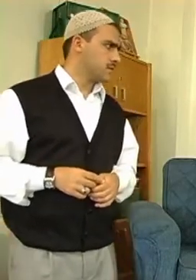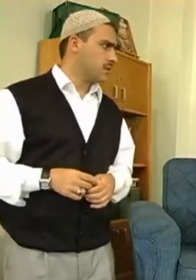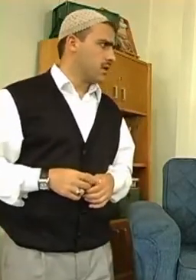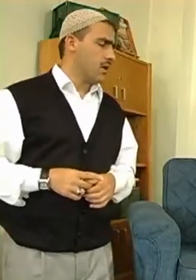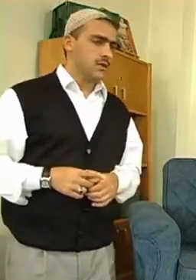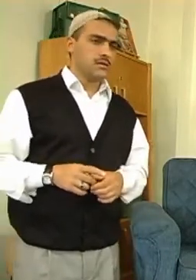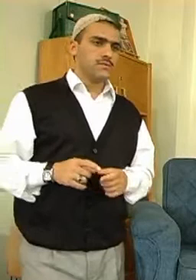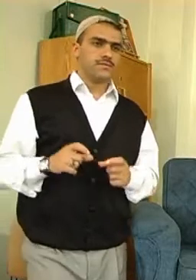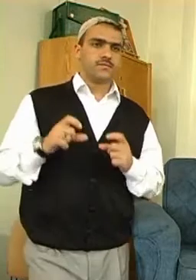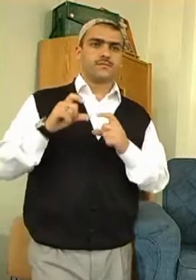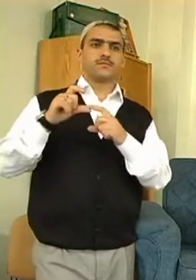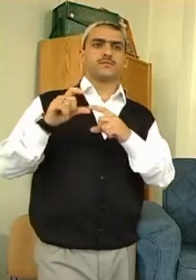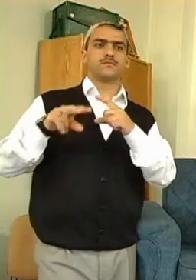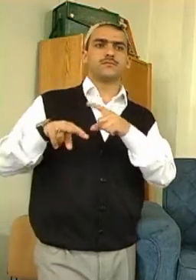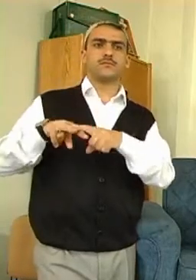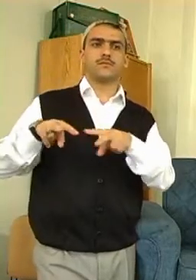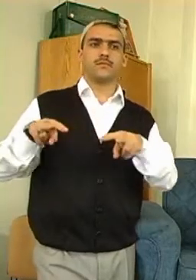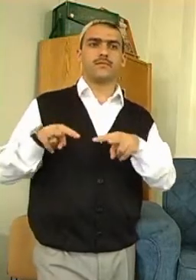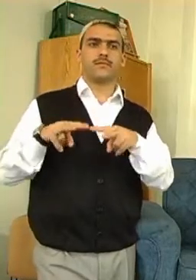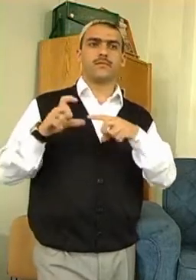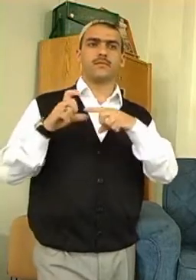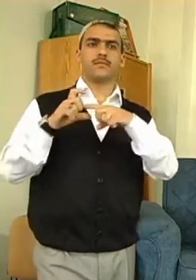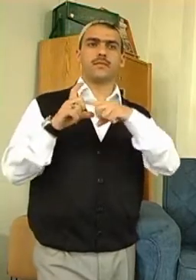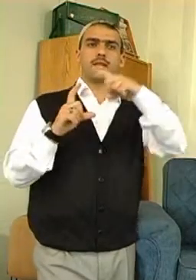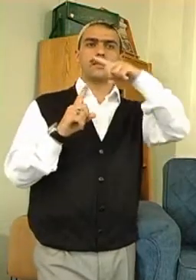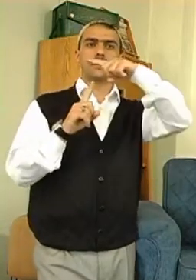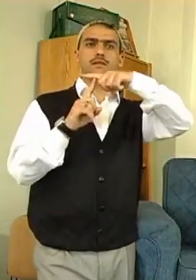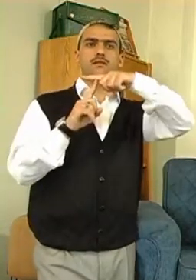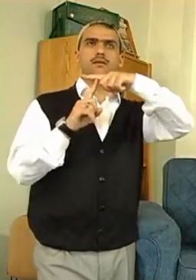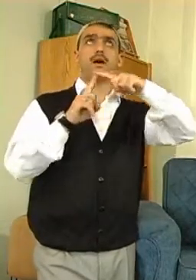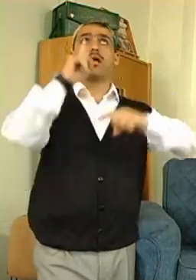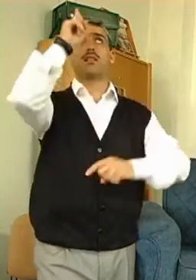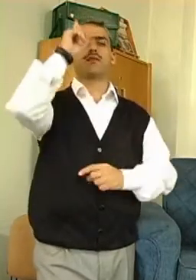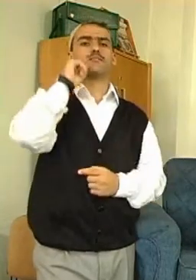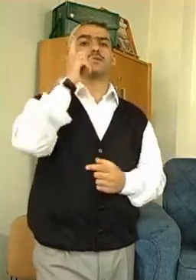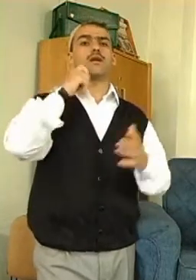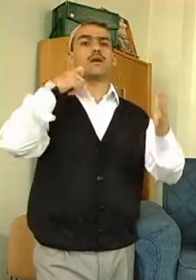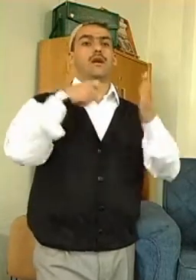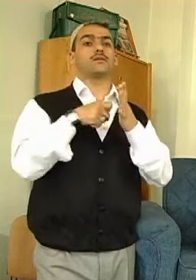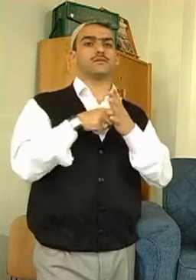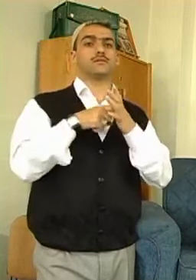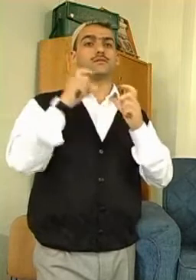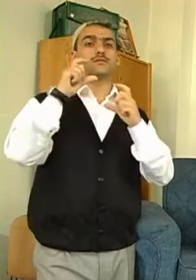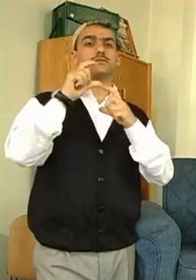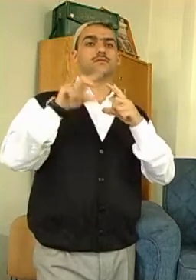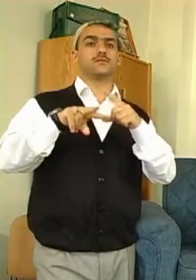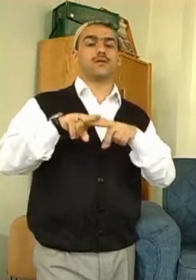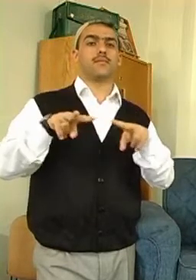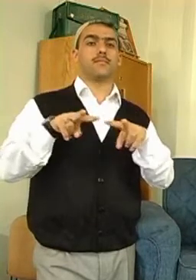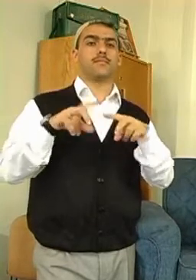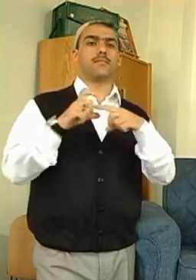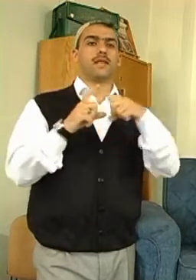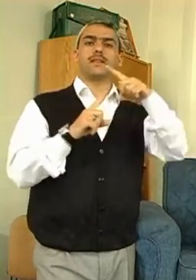Hakk'ın bir ismi malum. Her şey Allah'a muhtaç. O hiçbir şeye muhtaç değil. Şimdi kim